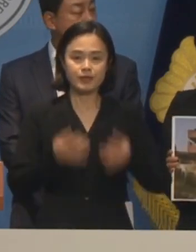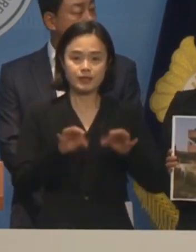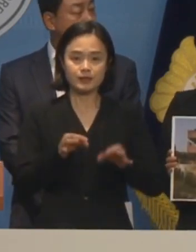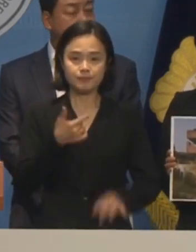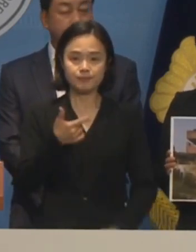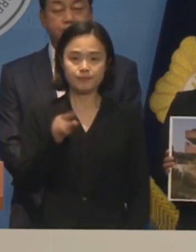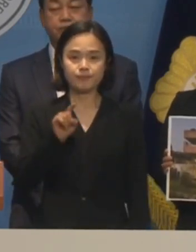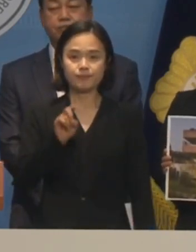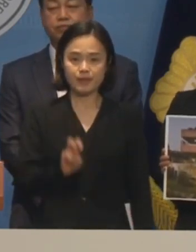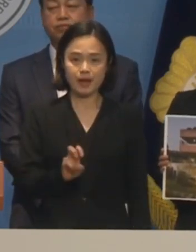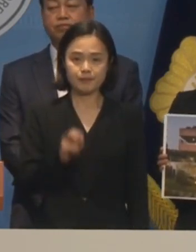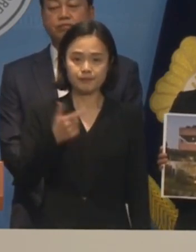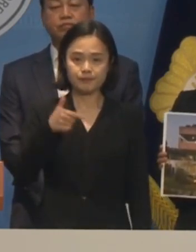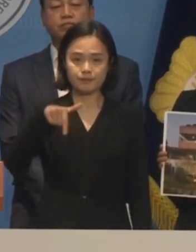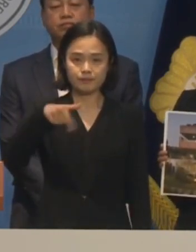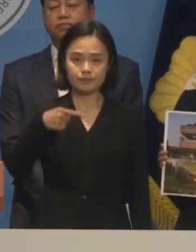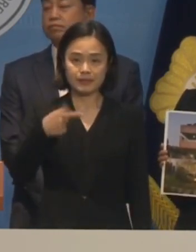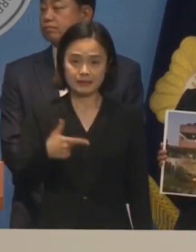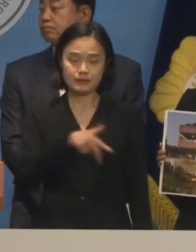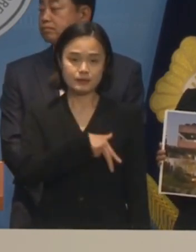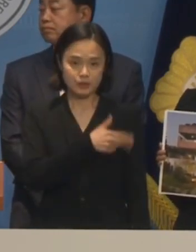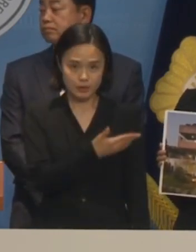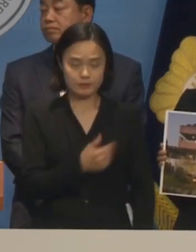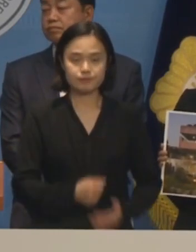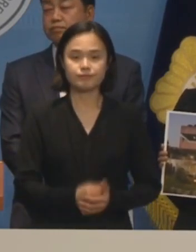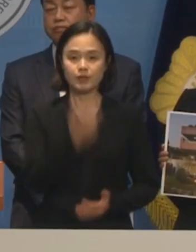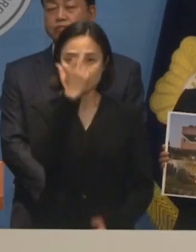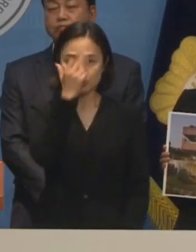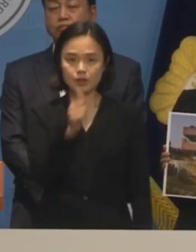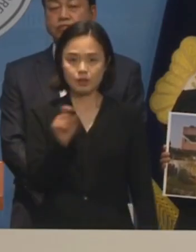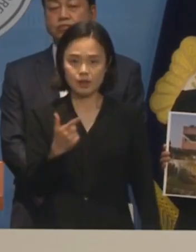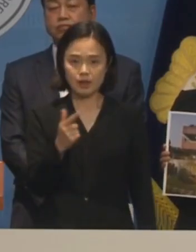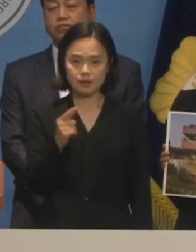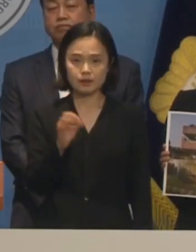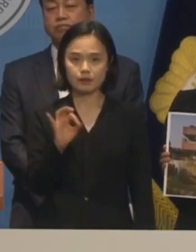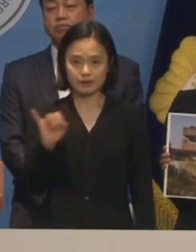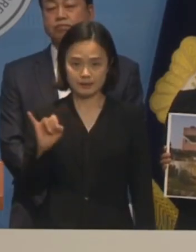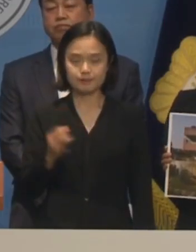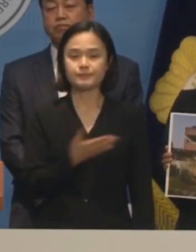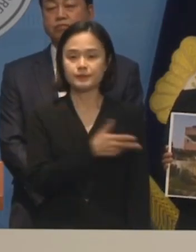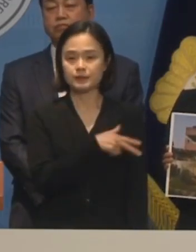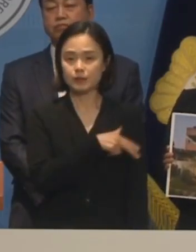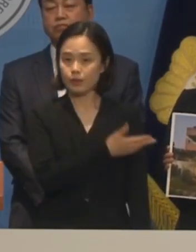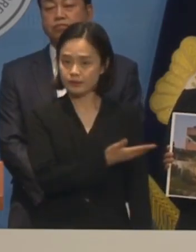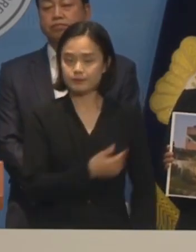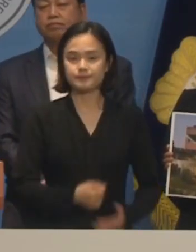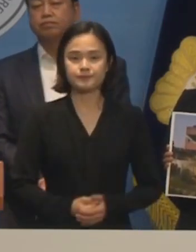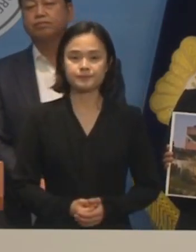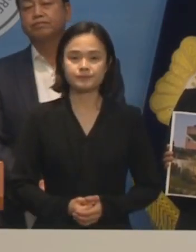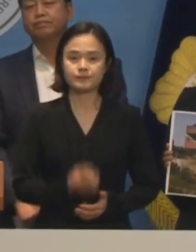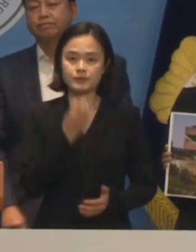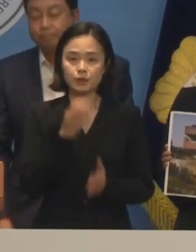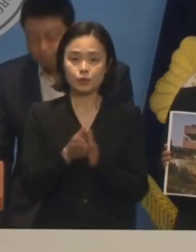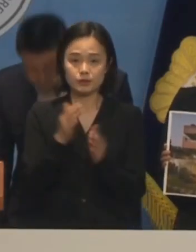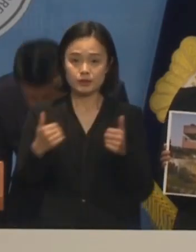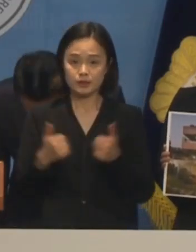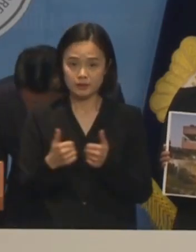의원님, 그다음에 최현일 의원님 참석해 주셨고요. 서울시 의회에서는 우리 성음재 대표